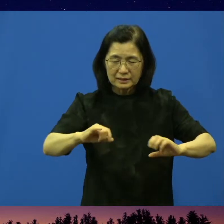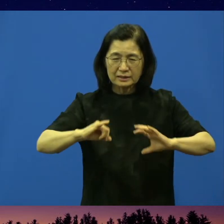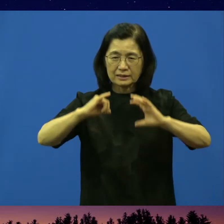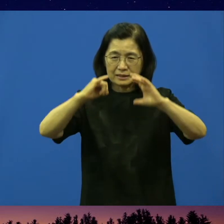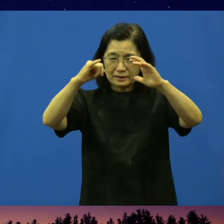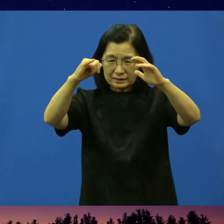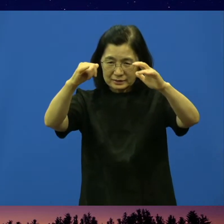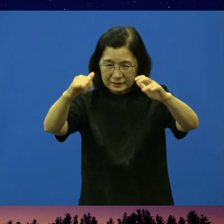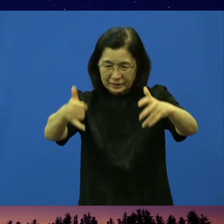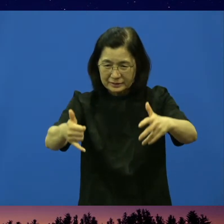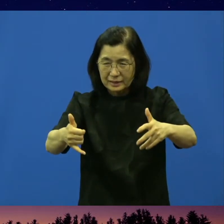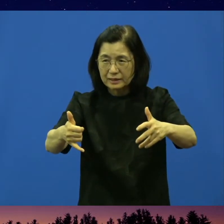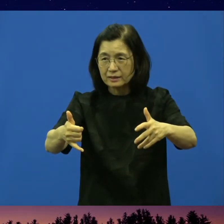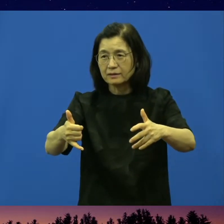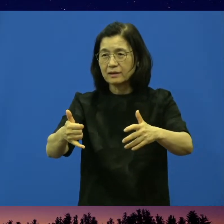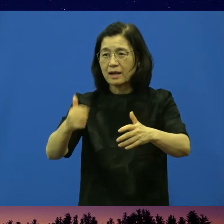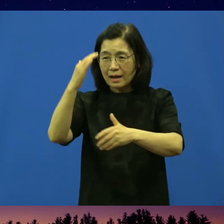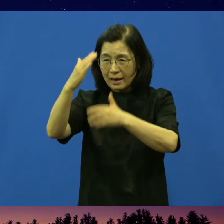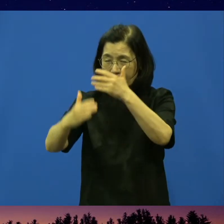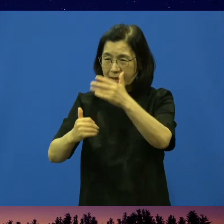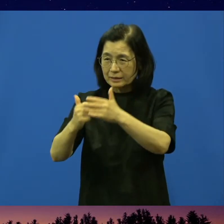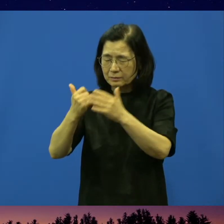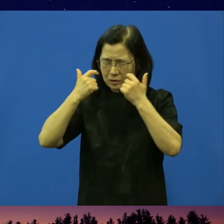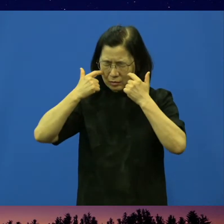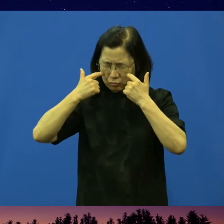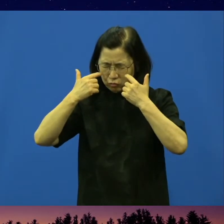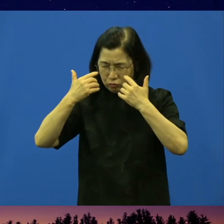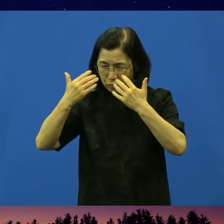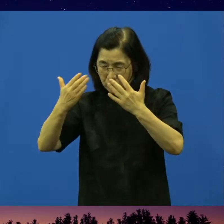선명하게 바라보고 그분의 인도를 따라갈 때